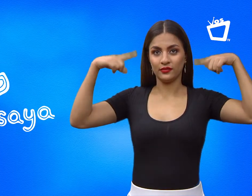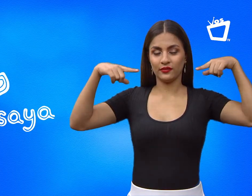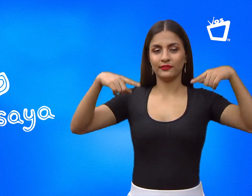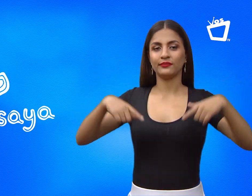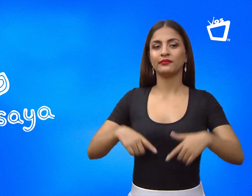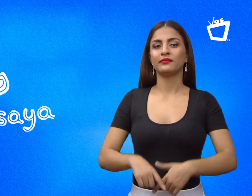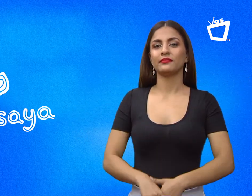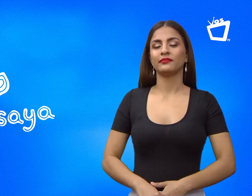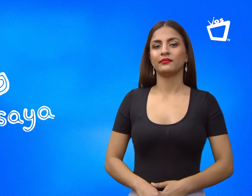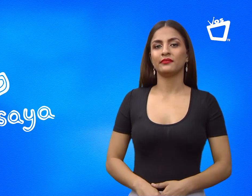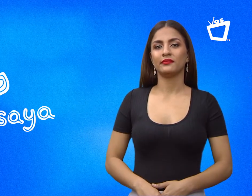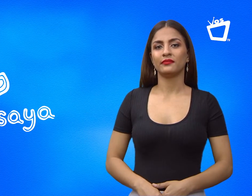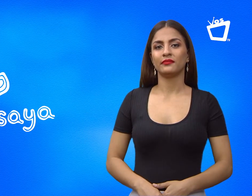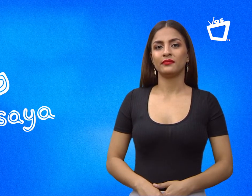Masaya.